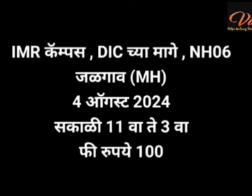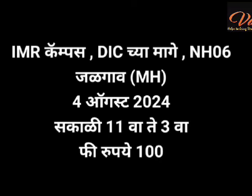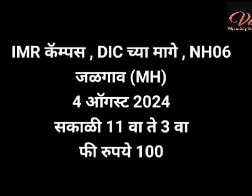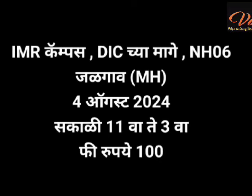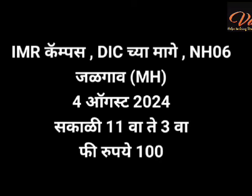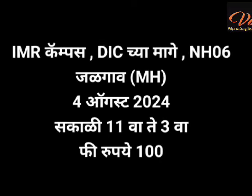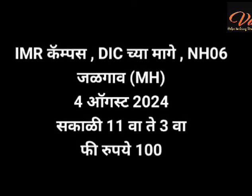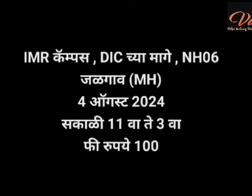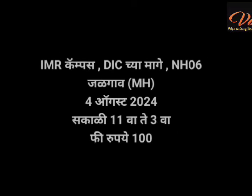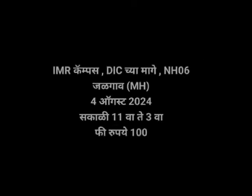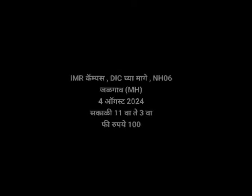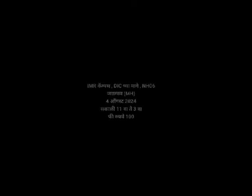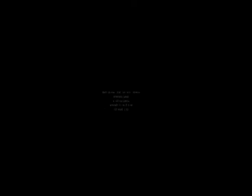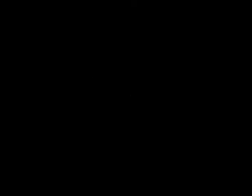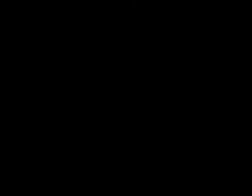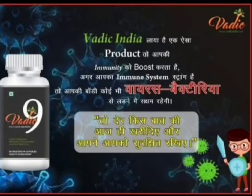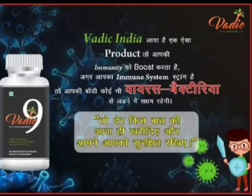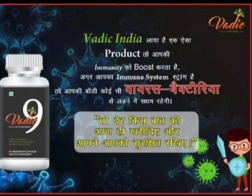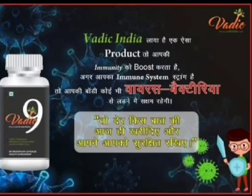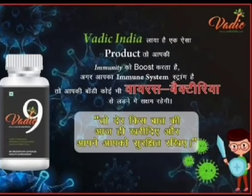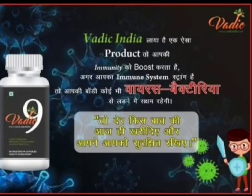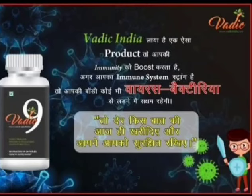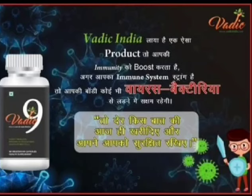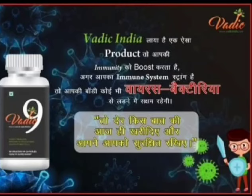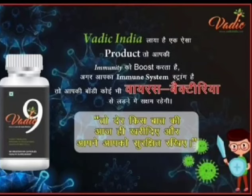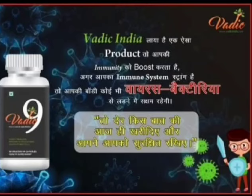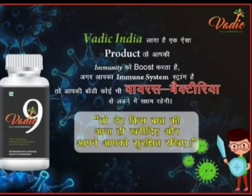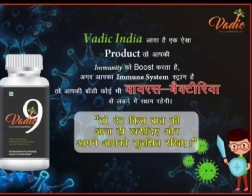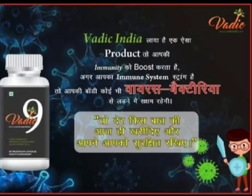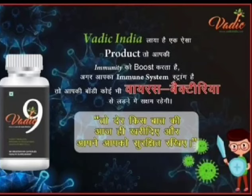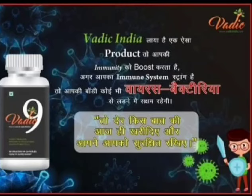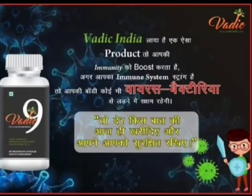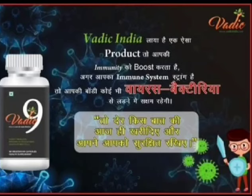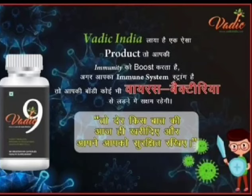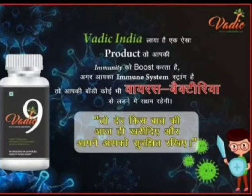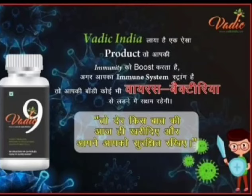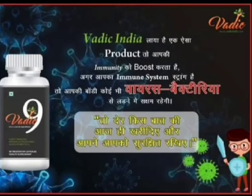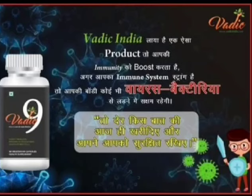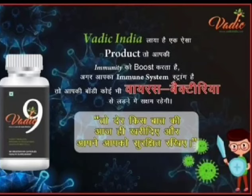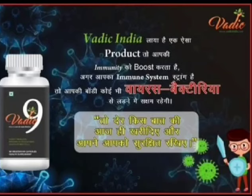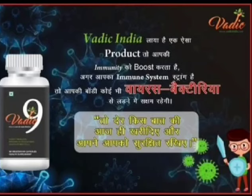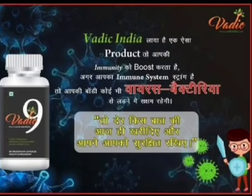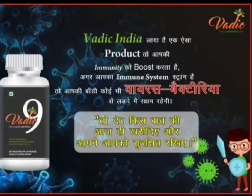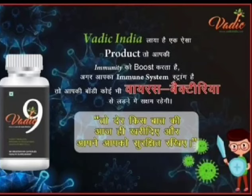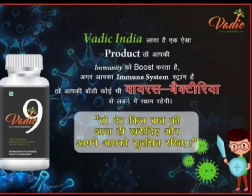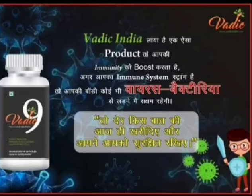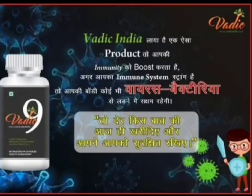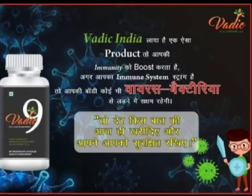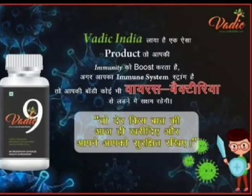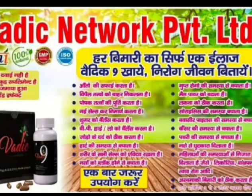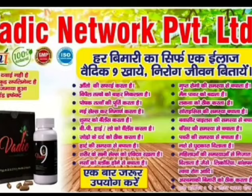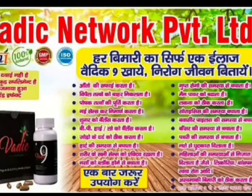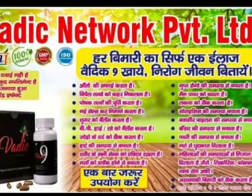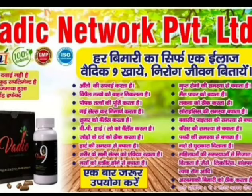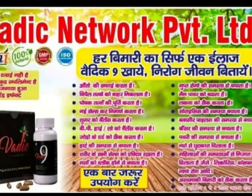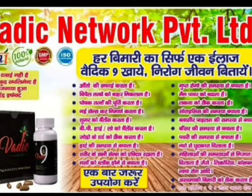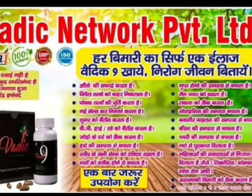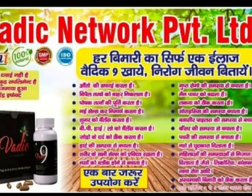से दोपहर 3 बजे तक। आप सभी यहां आमंत्रित हैं वैदिक नेटवर्क प्राइवेट लिमिटेड में। वैदिक का एक मिशन